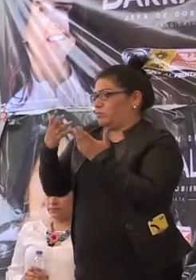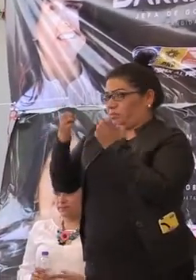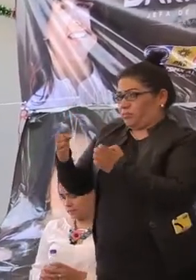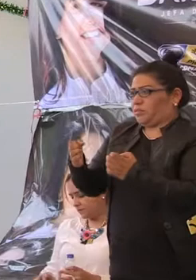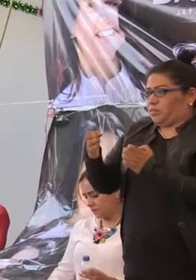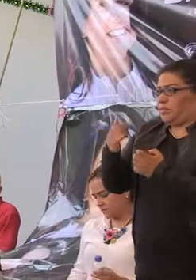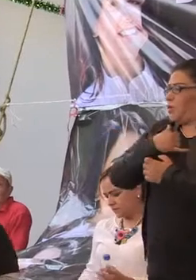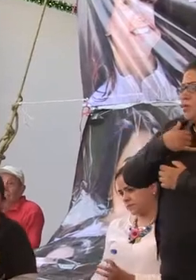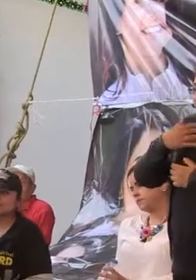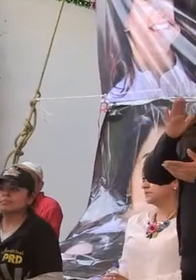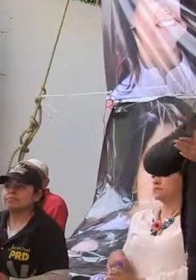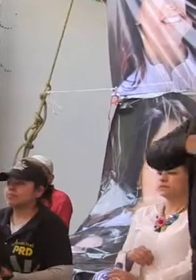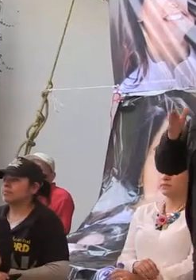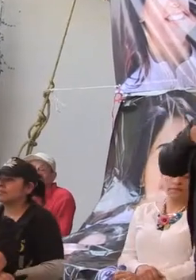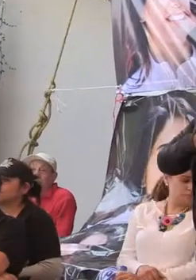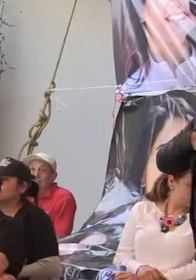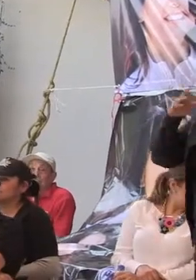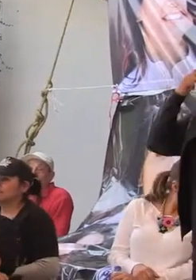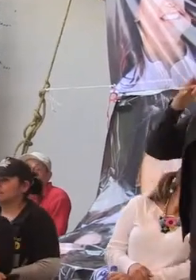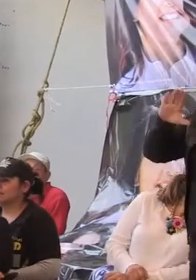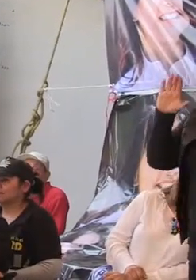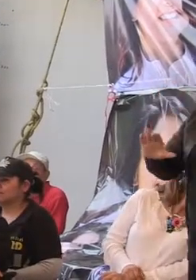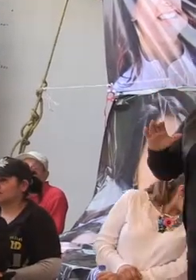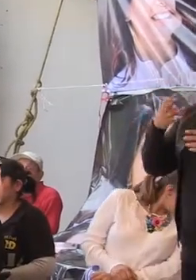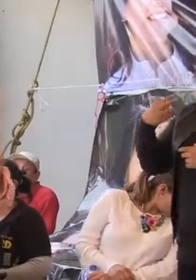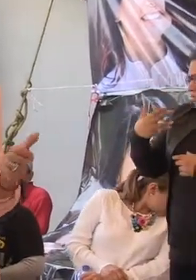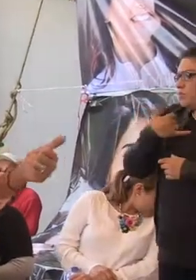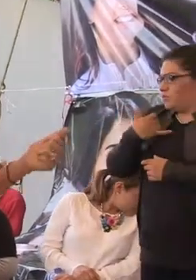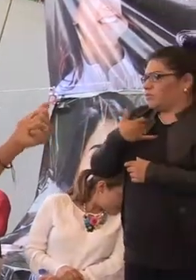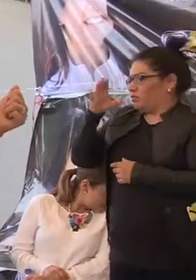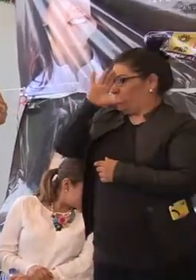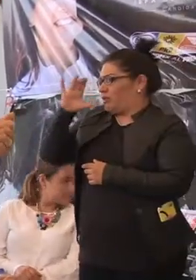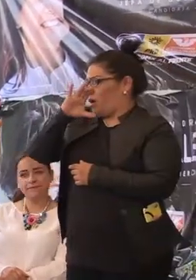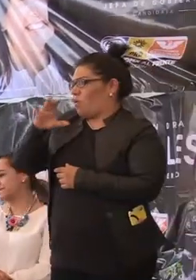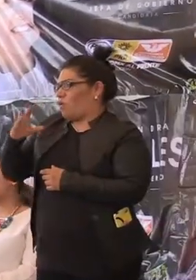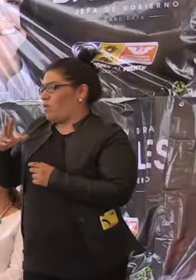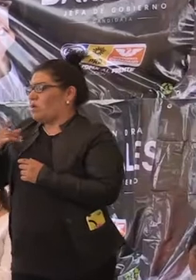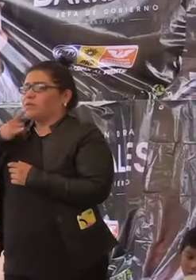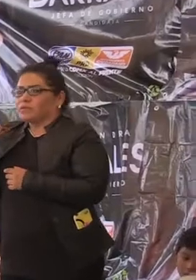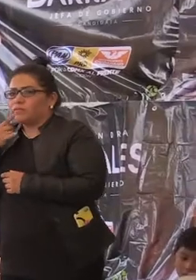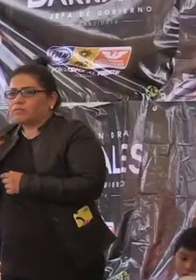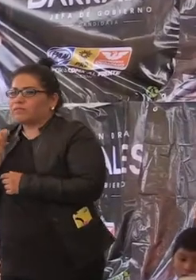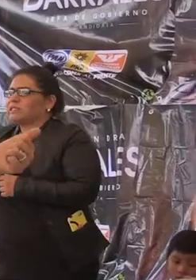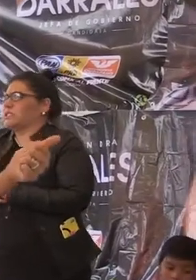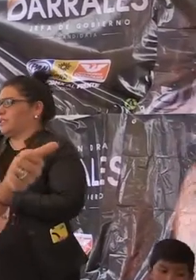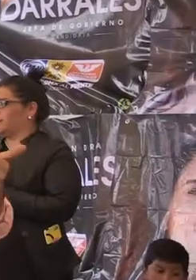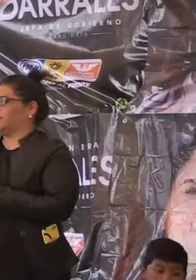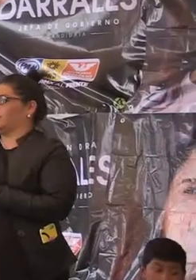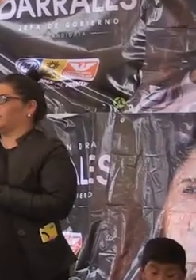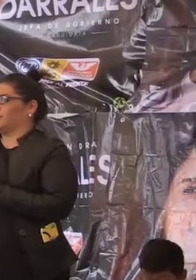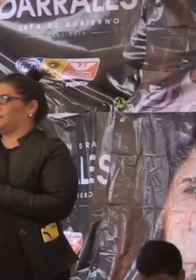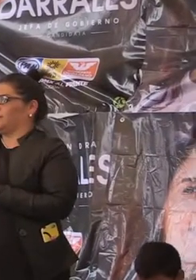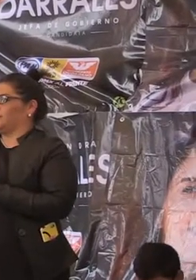aquí, yo no me canso de reconocer que yo también vengo de la cultura del esfuerzo. ¿Y qué significa eso?